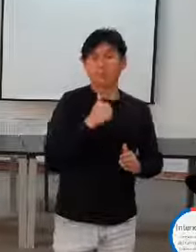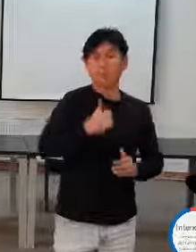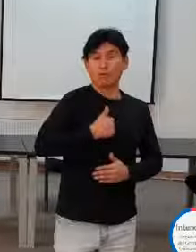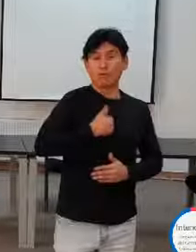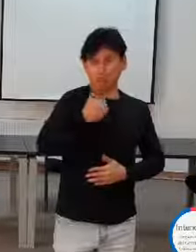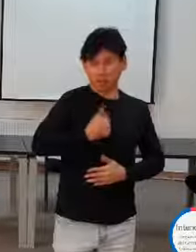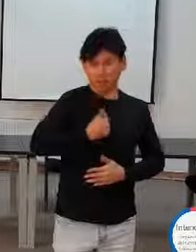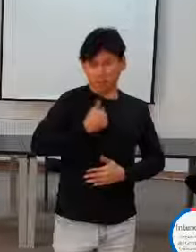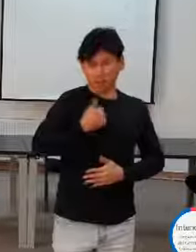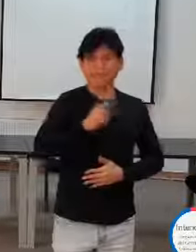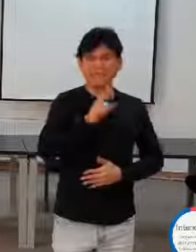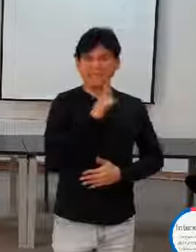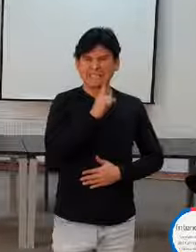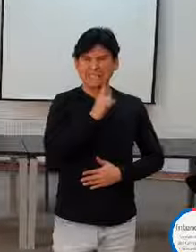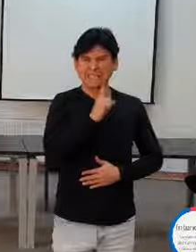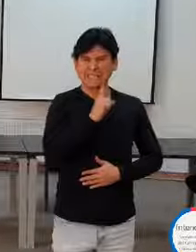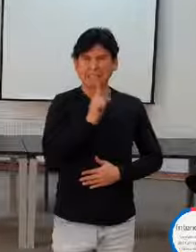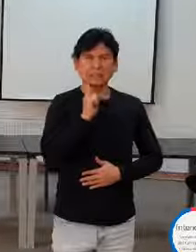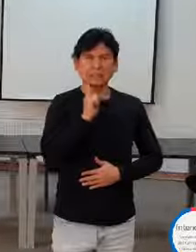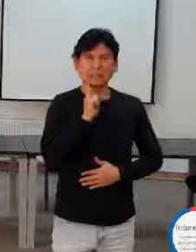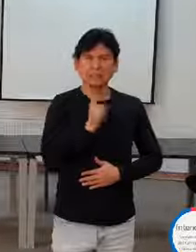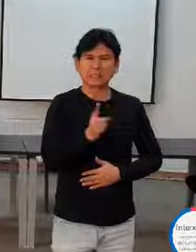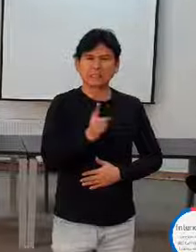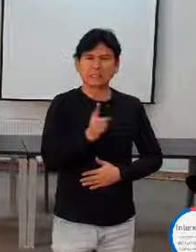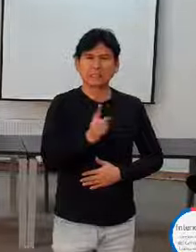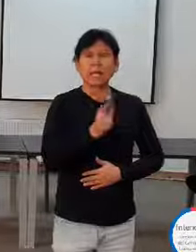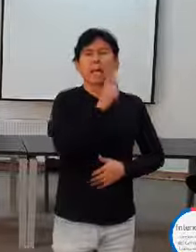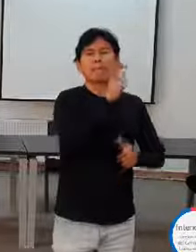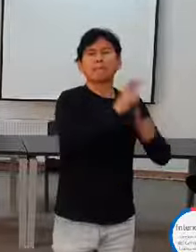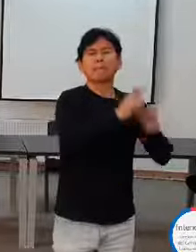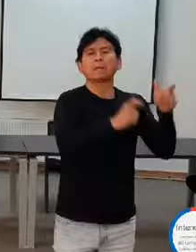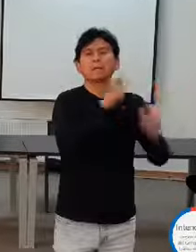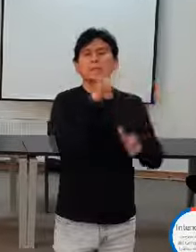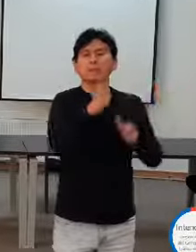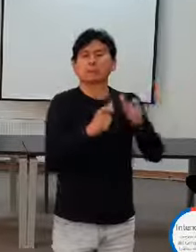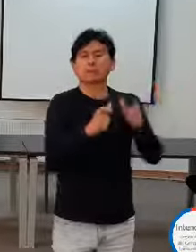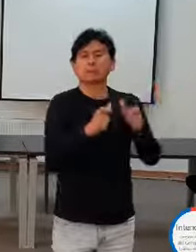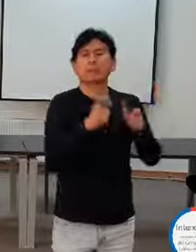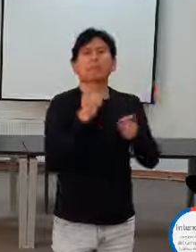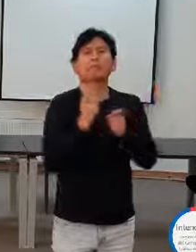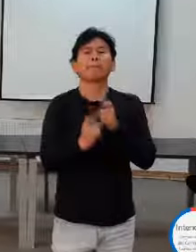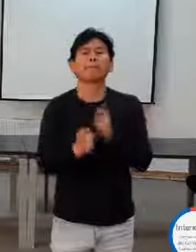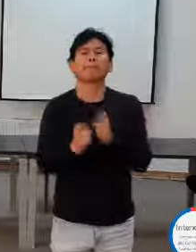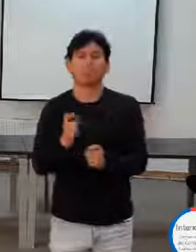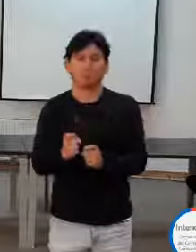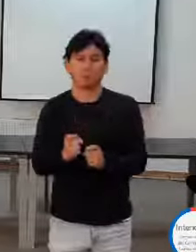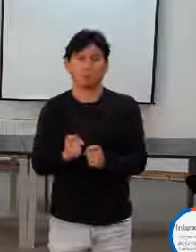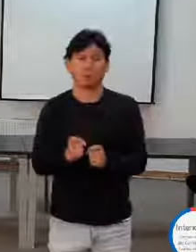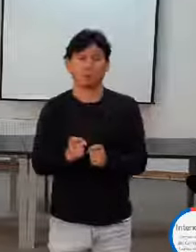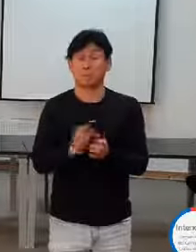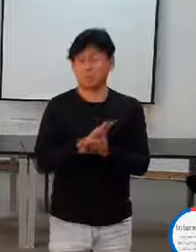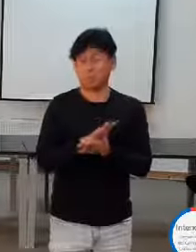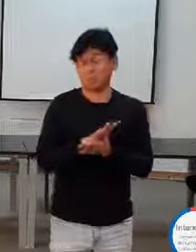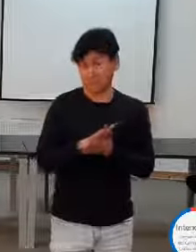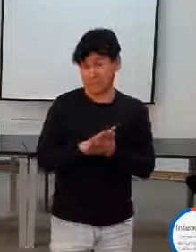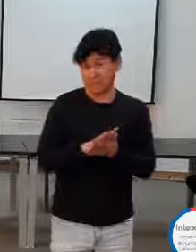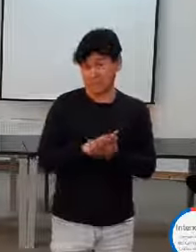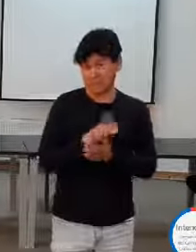voluntaria, la tienen indicada las personas de riesgo. En este caso, al